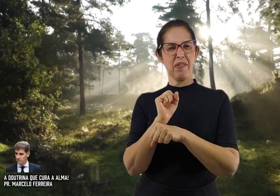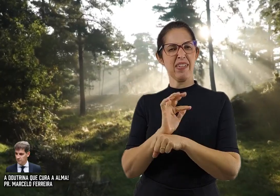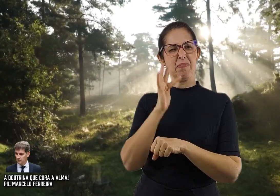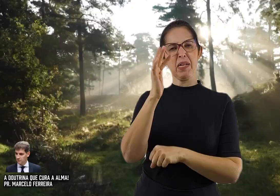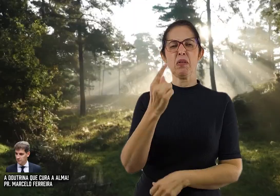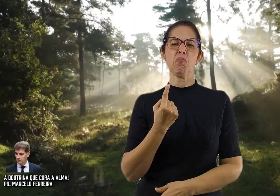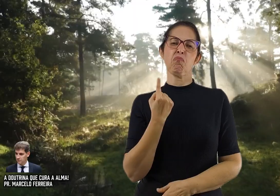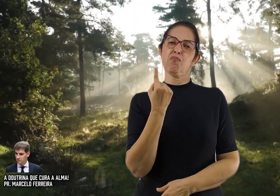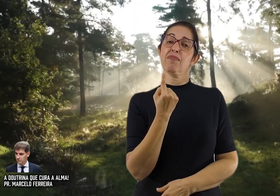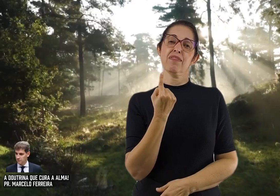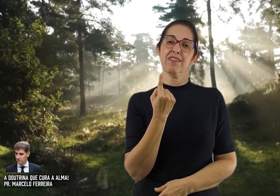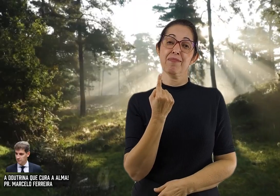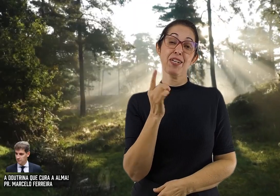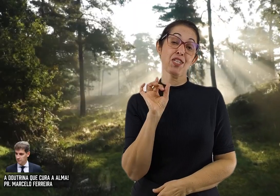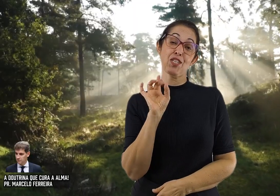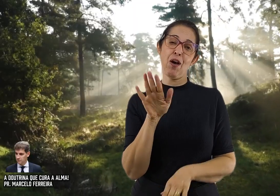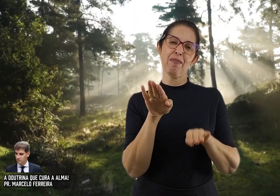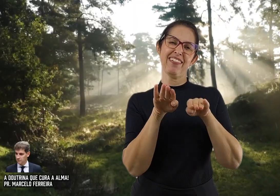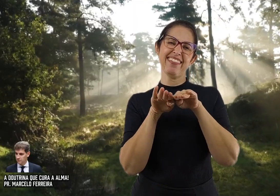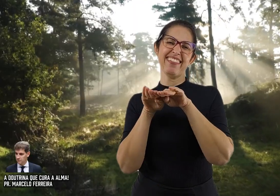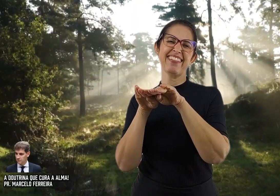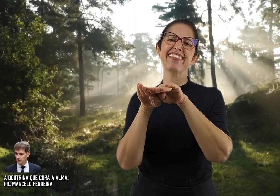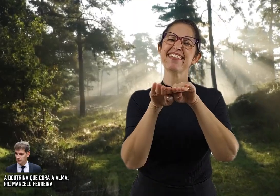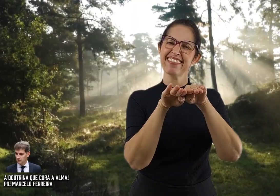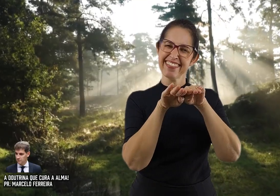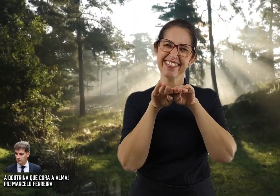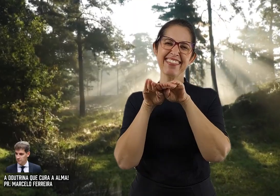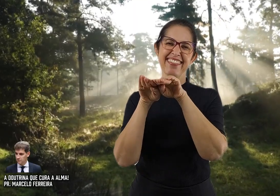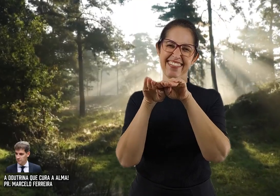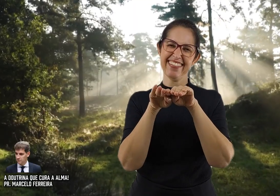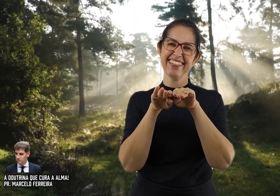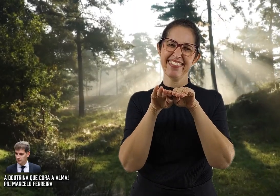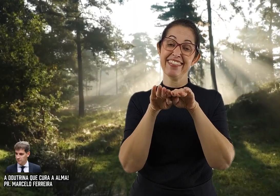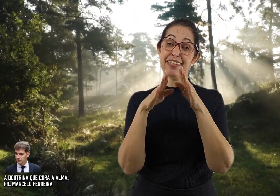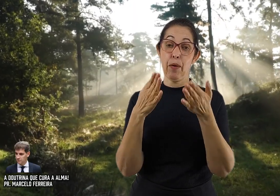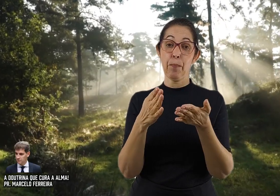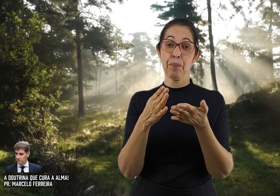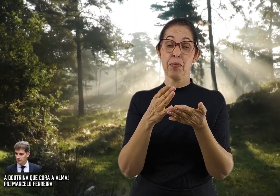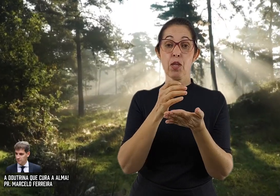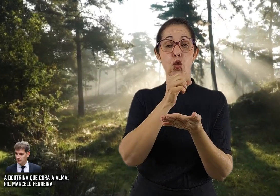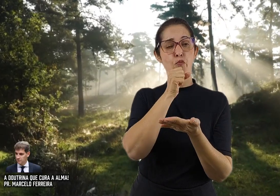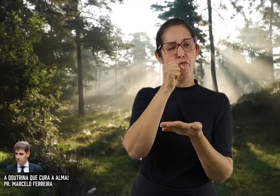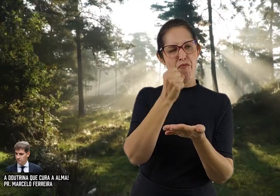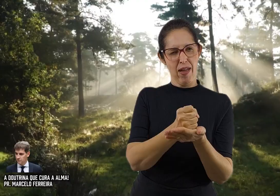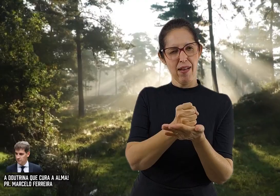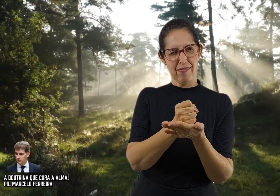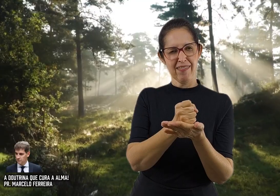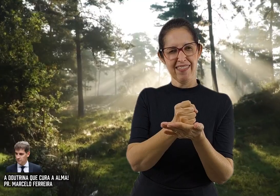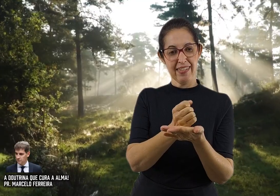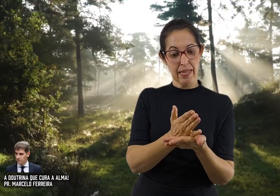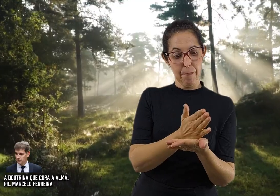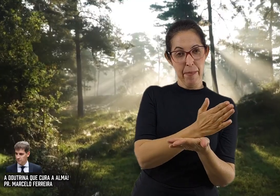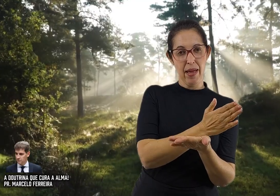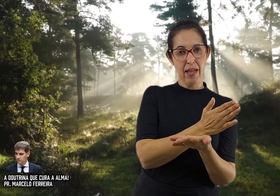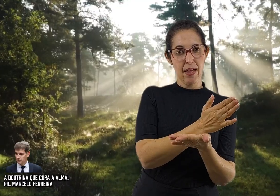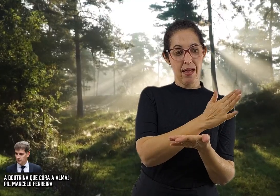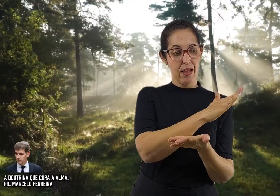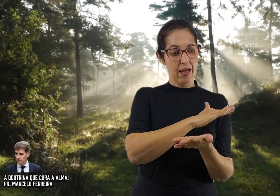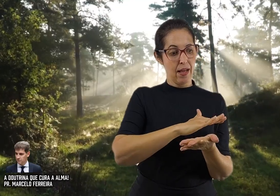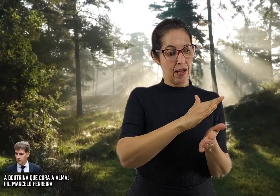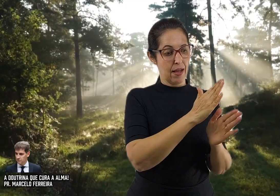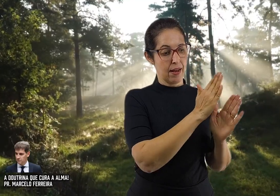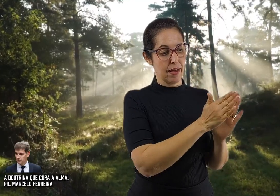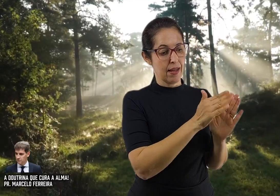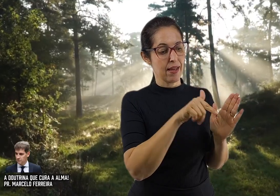esperança. Observe aqui, os irmãos, no Velho Testamento, em todos os